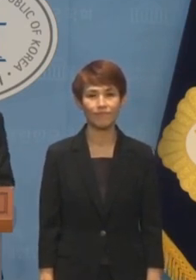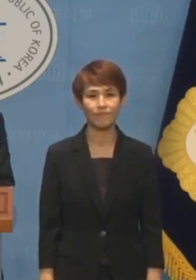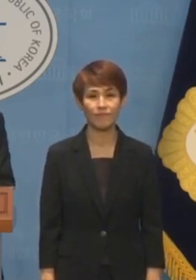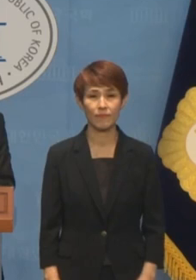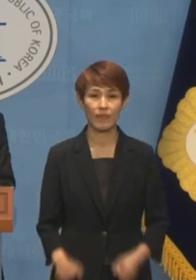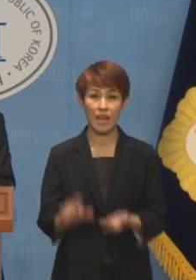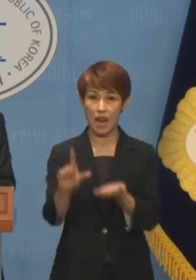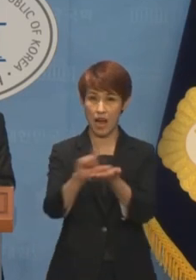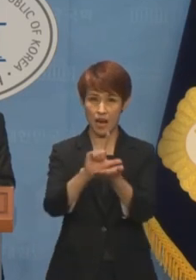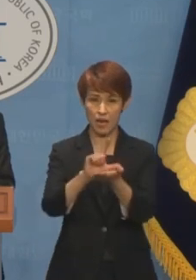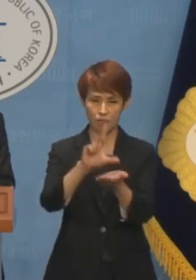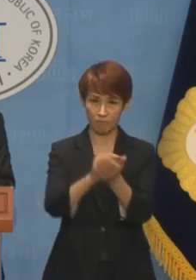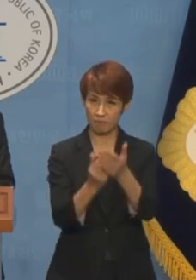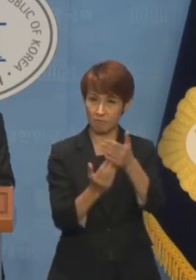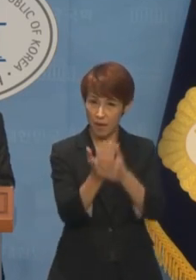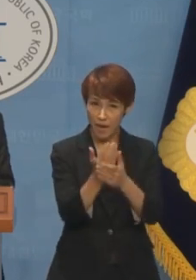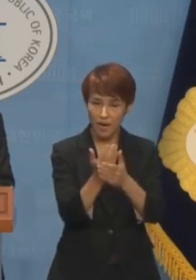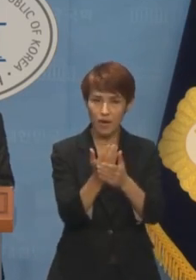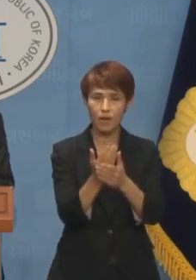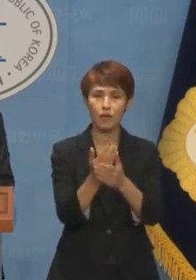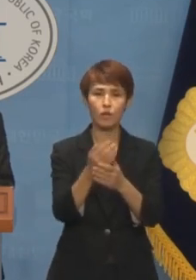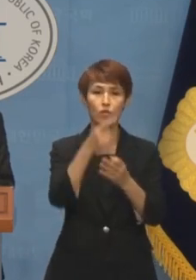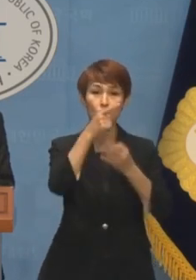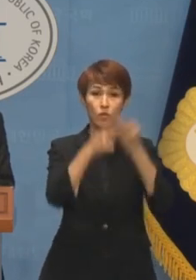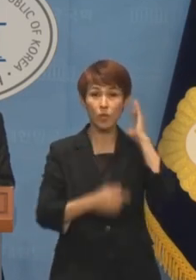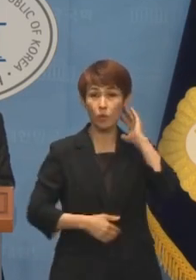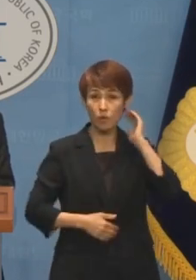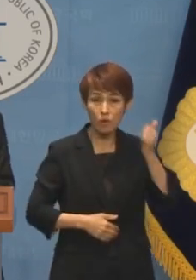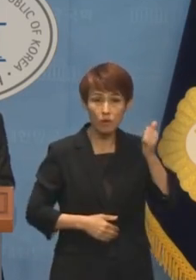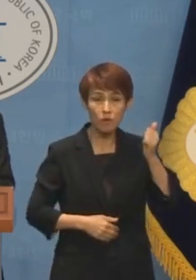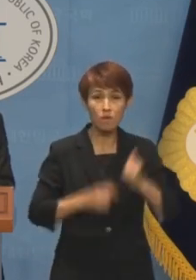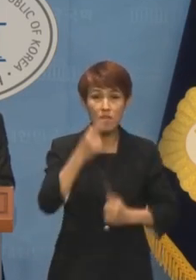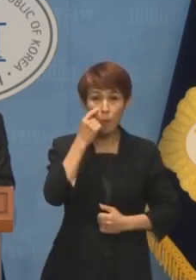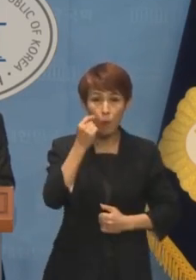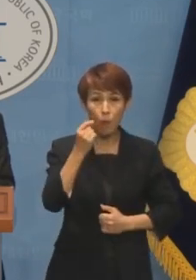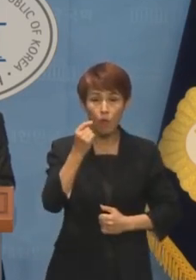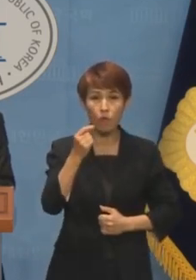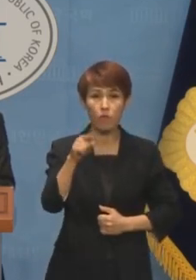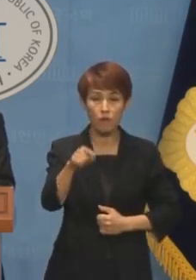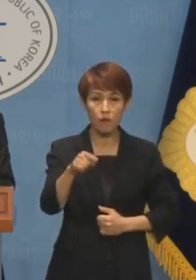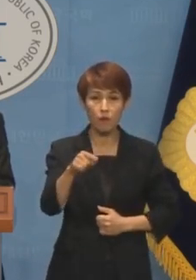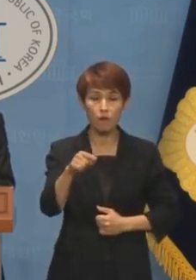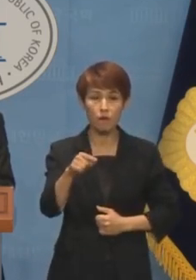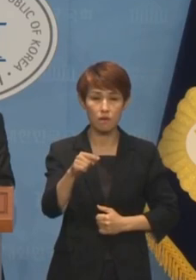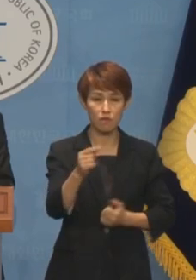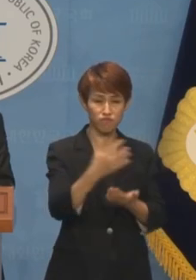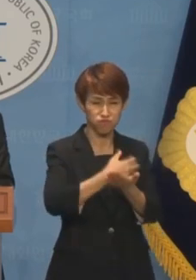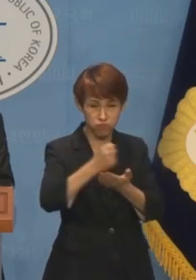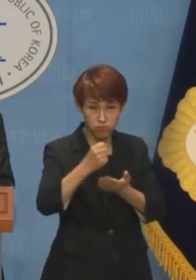라인 사태, 윤석열 대통령은 일본에 눈 뜨고 코 베이고도 웃을 셈입니까?